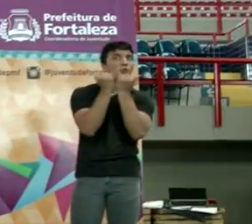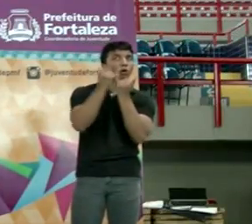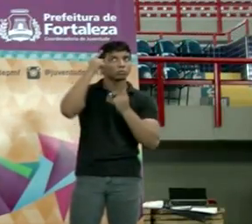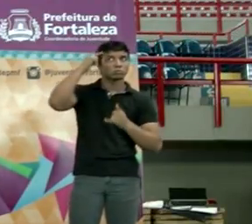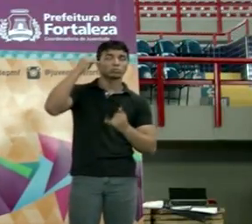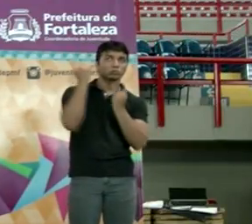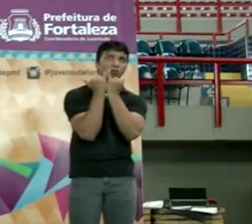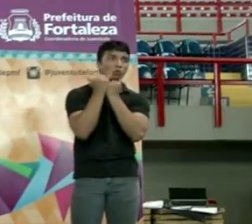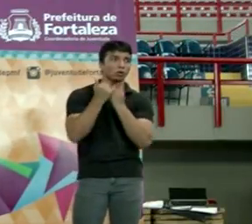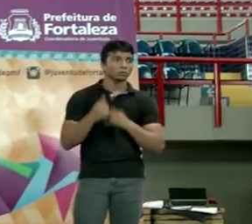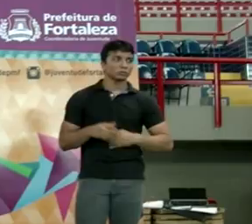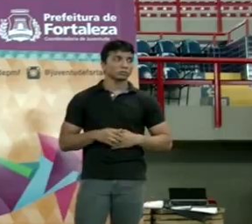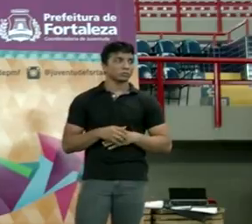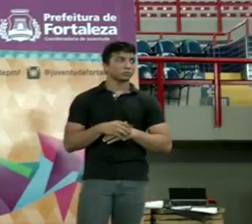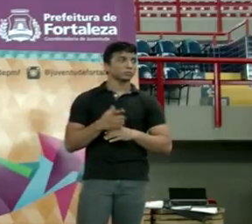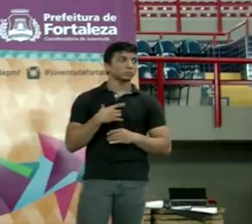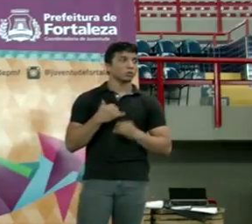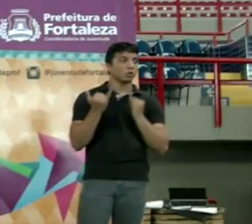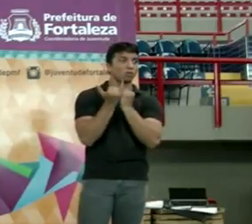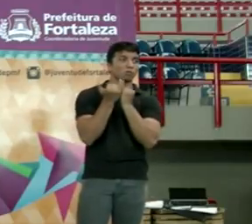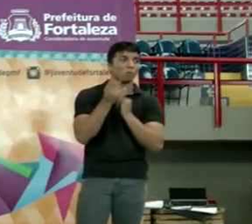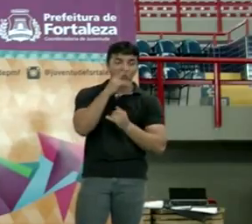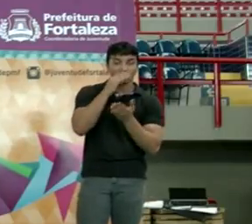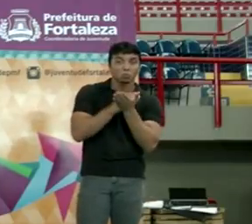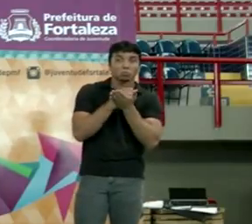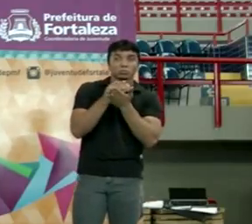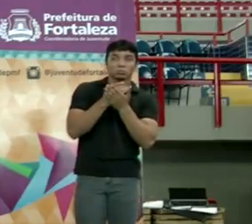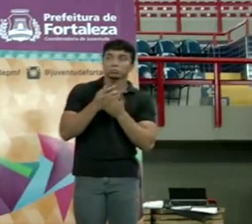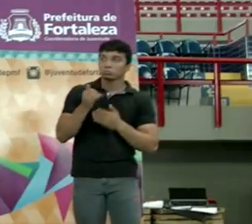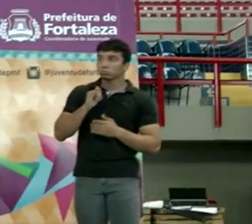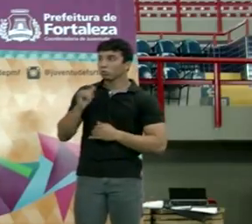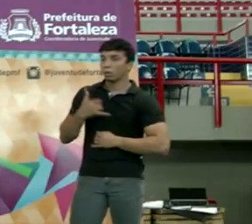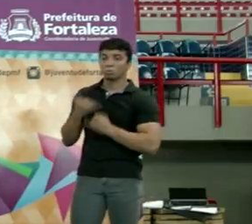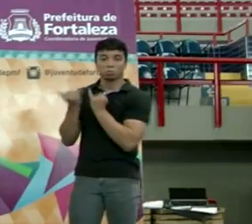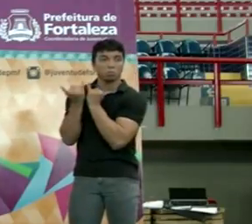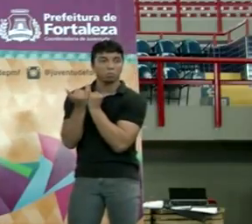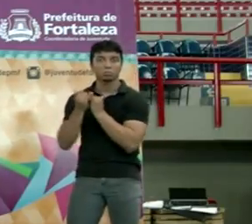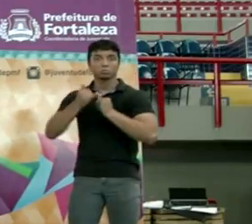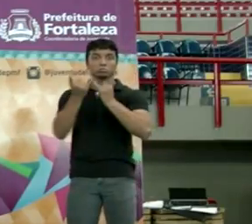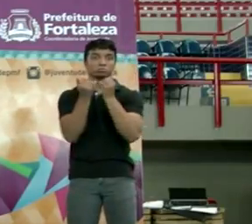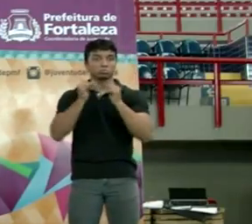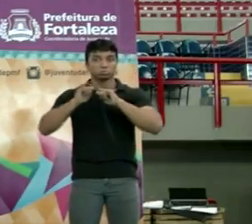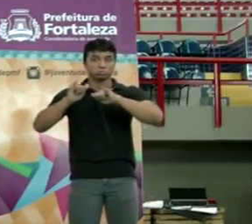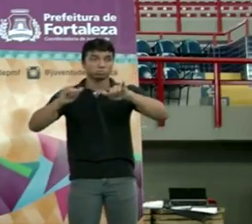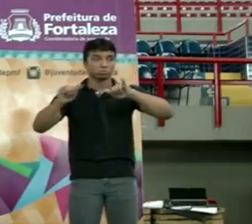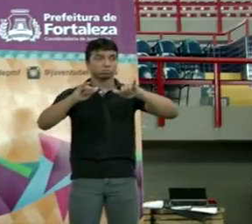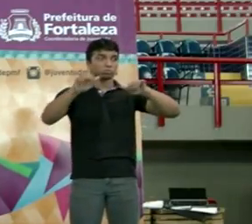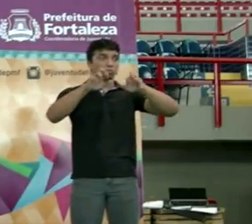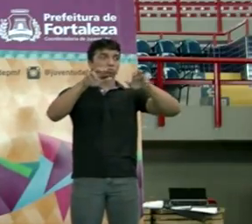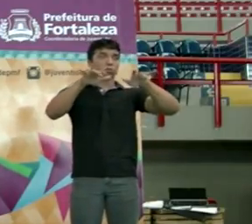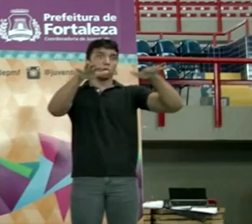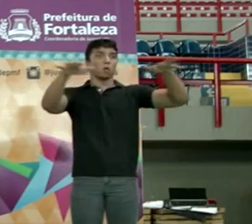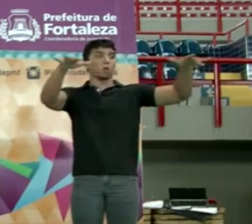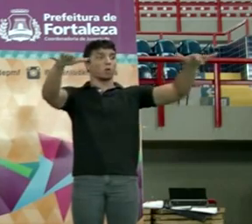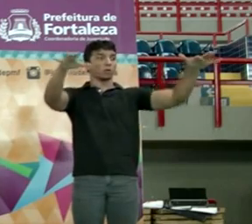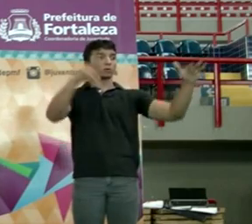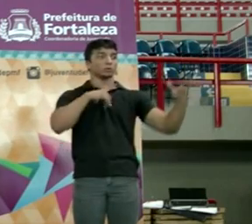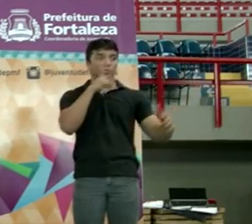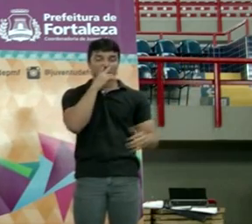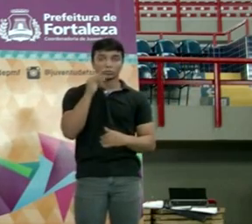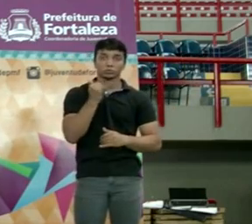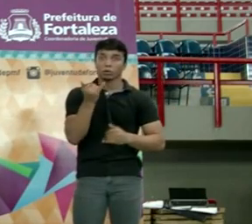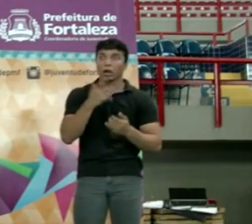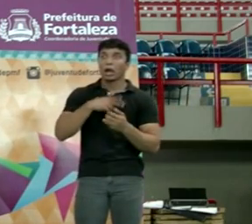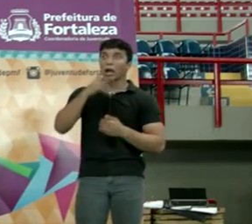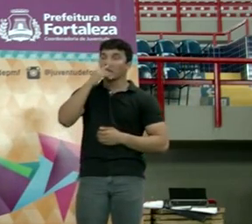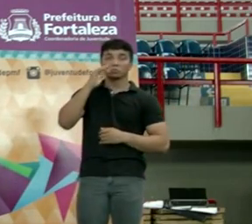fofoca. Toda fofoca começa bombando, não? Surgiu a fofoca, tá